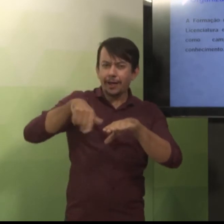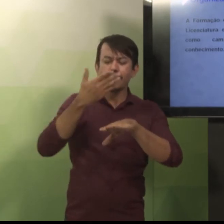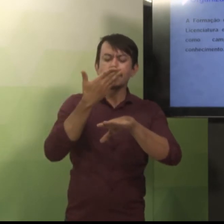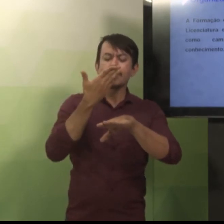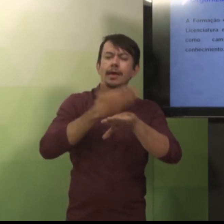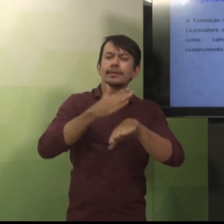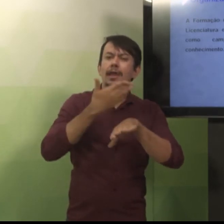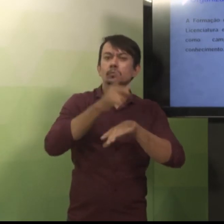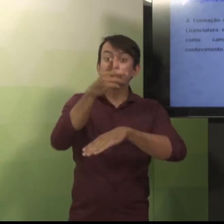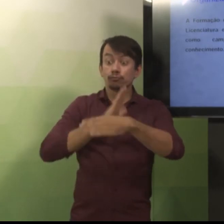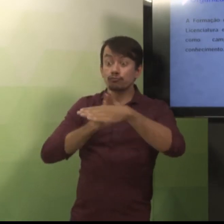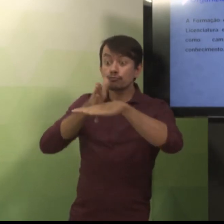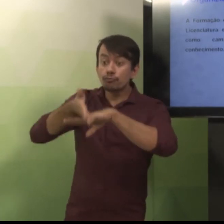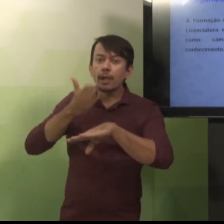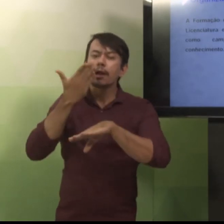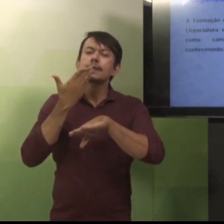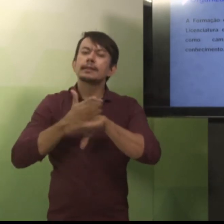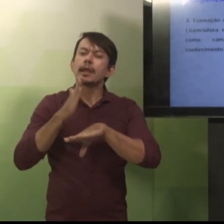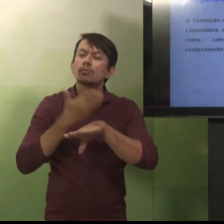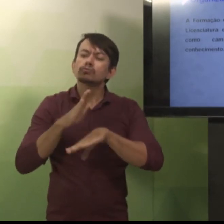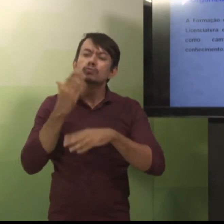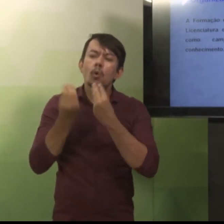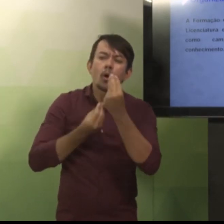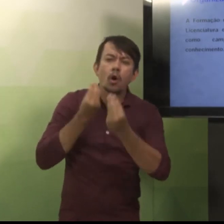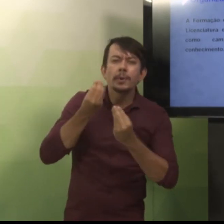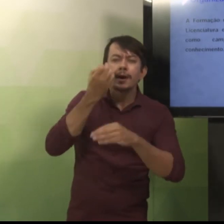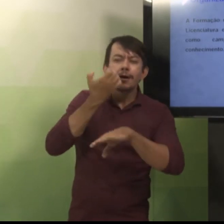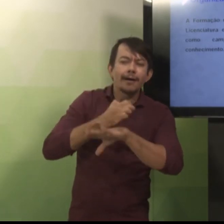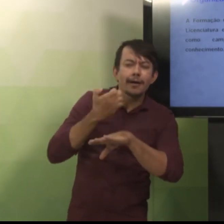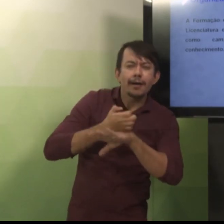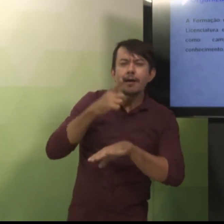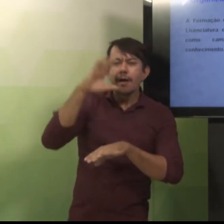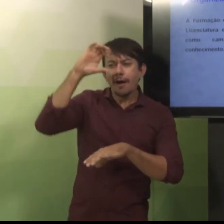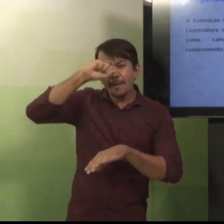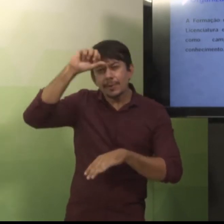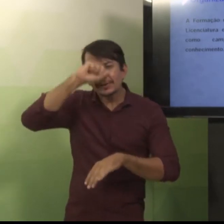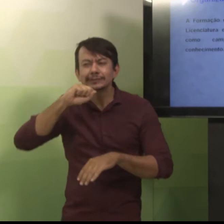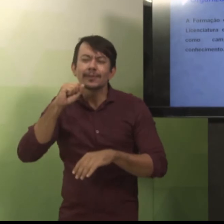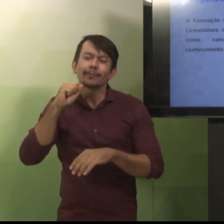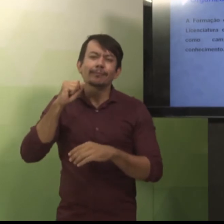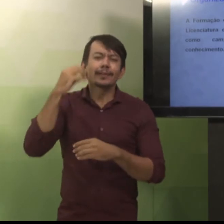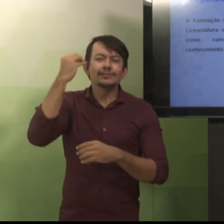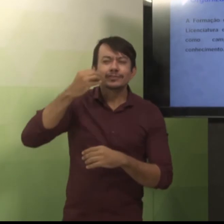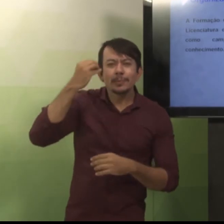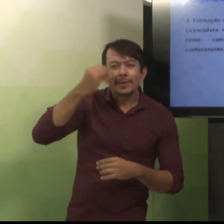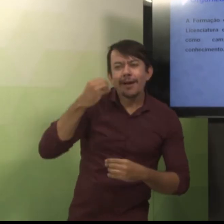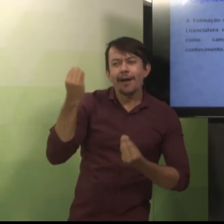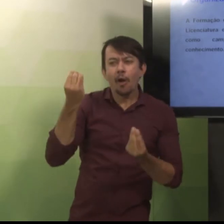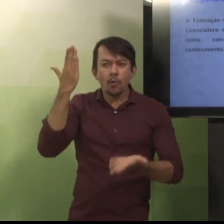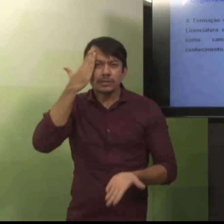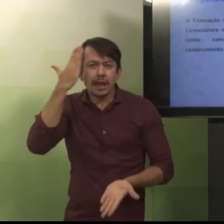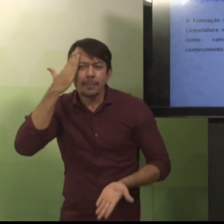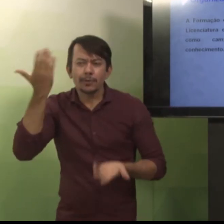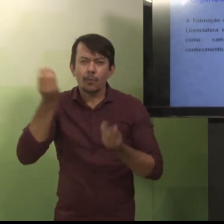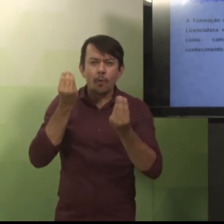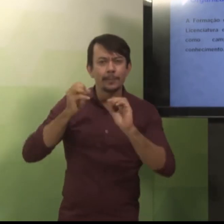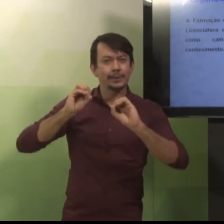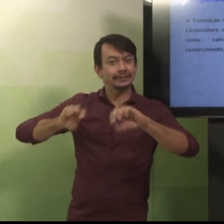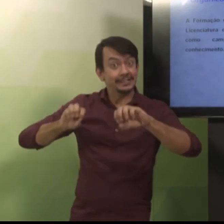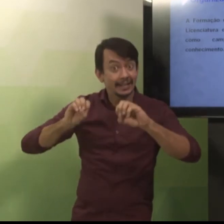Nessa disciplina, vocês farão estágio, terão aprendizagens, experiências a respeito